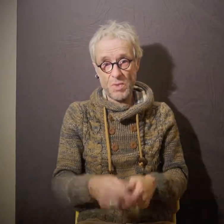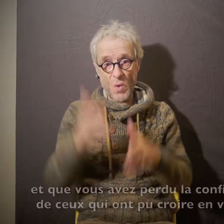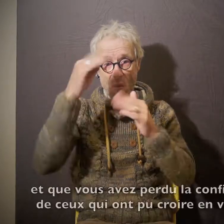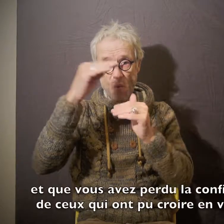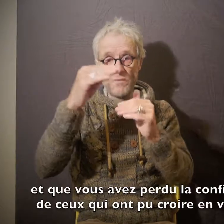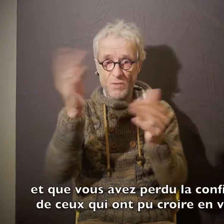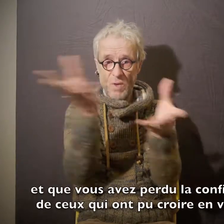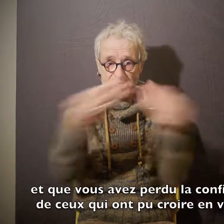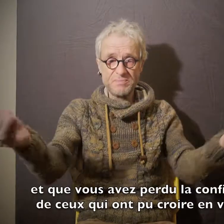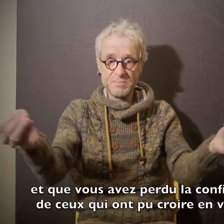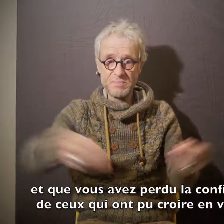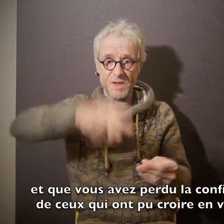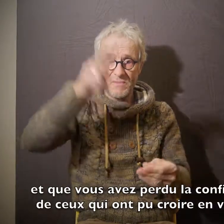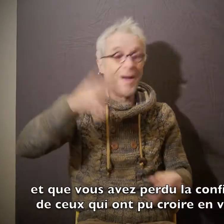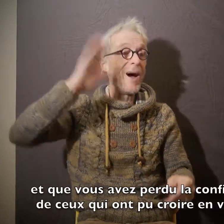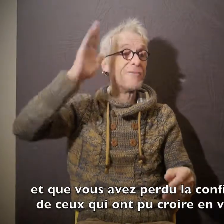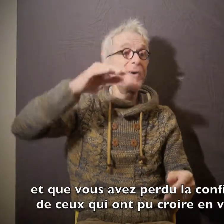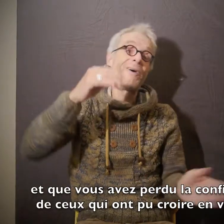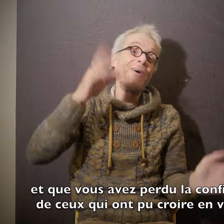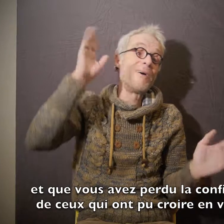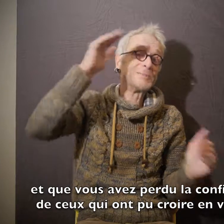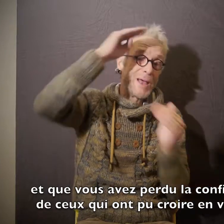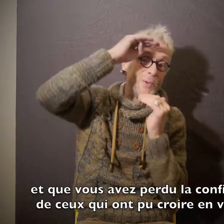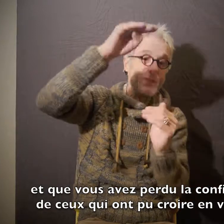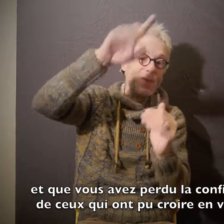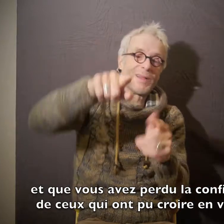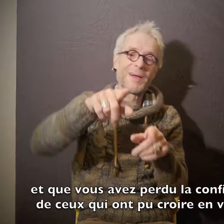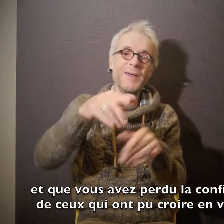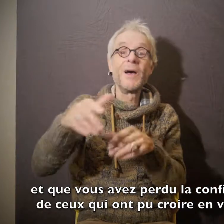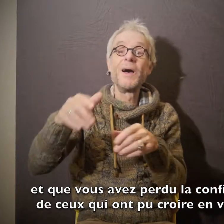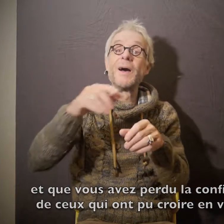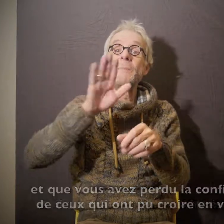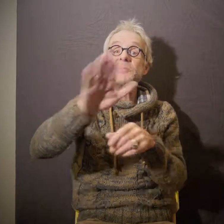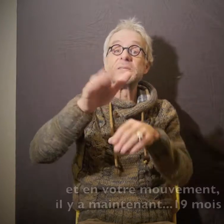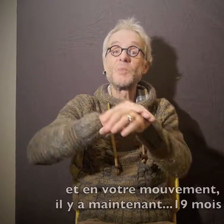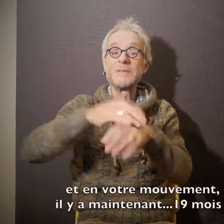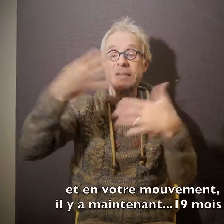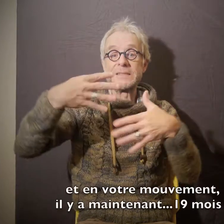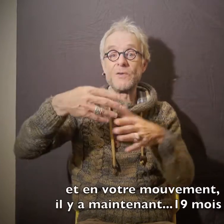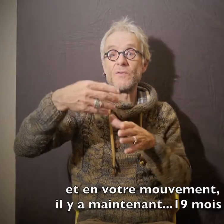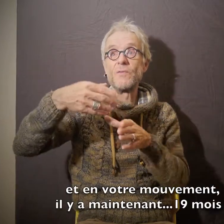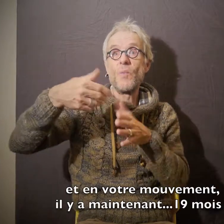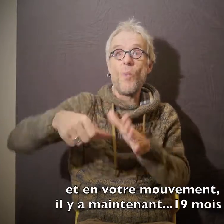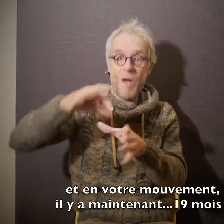et que vous avez perdu la confiance de ceux qui ont pu croire en vous et en votre mouvement il y a maintenant 19